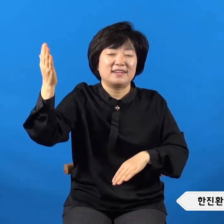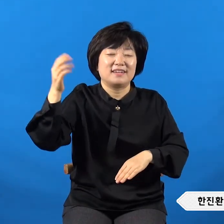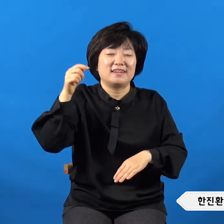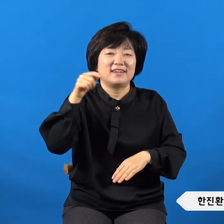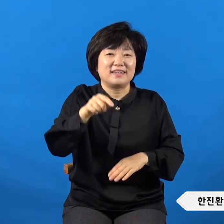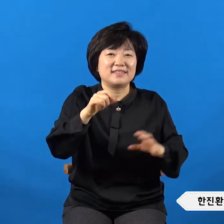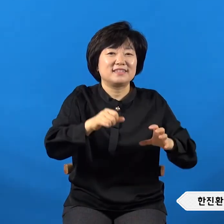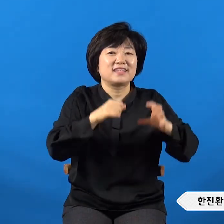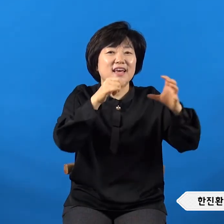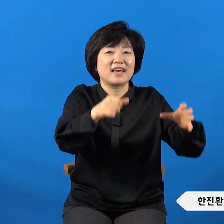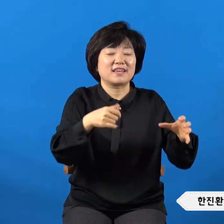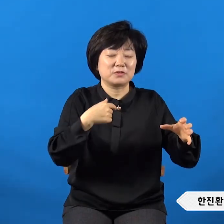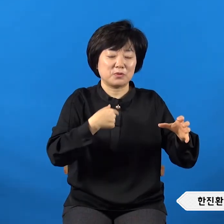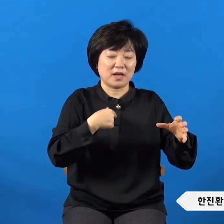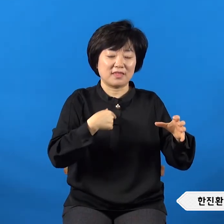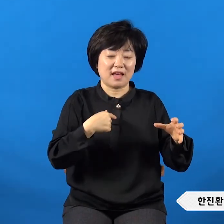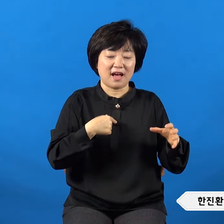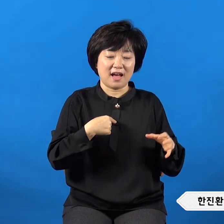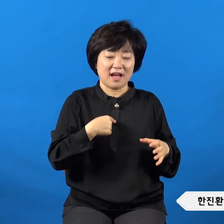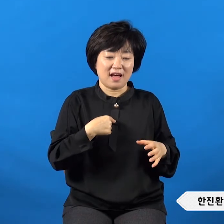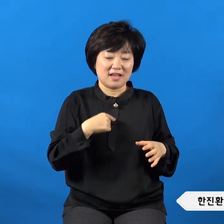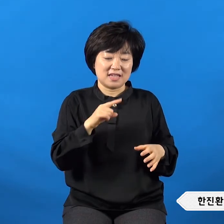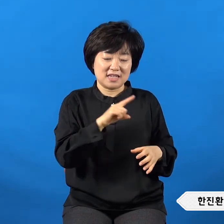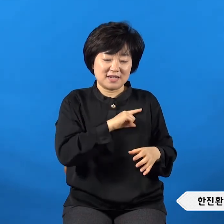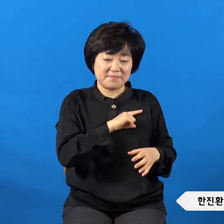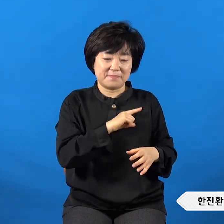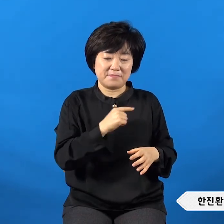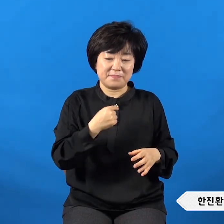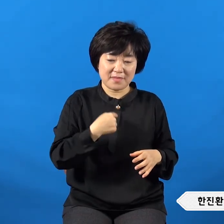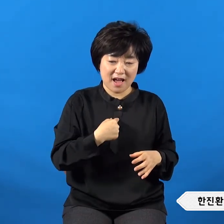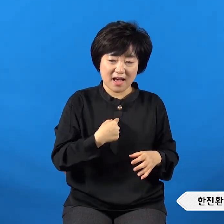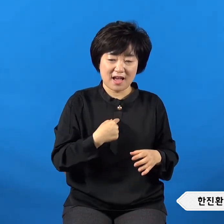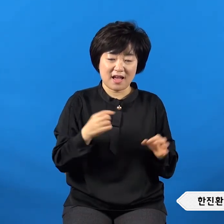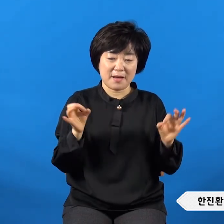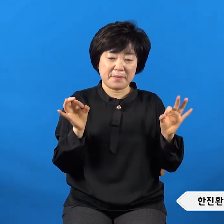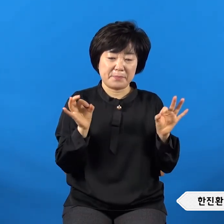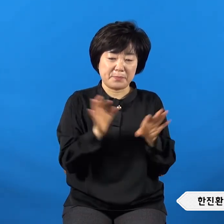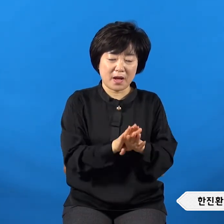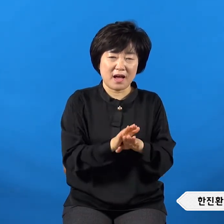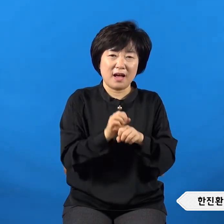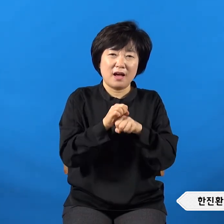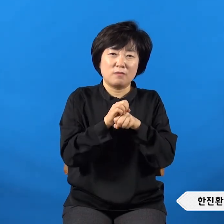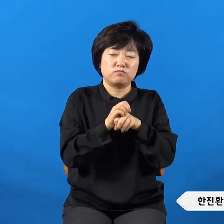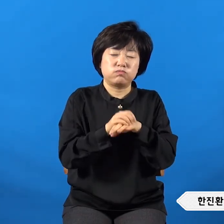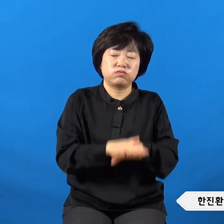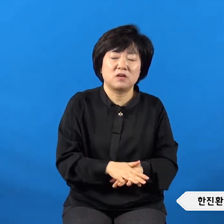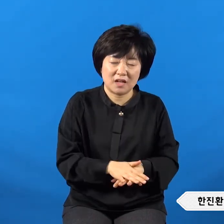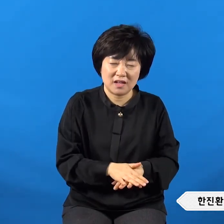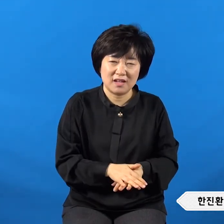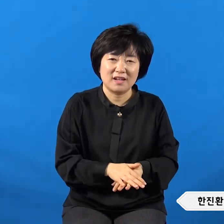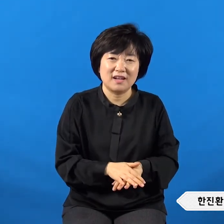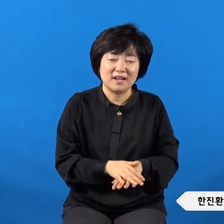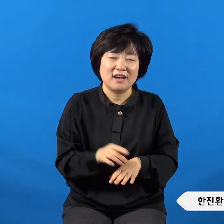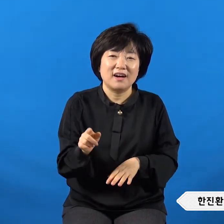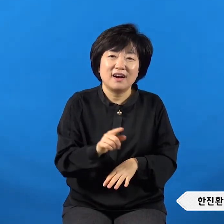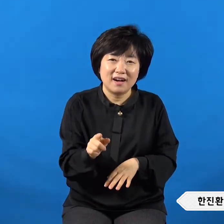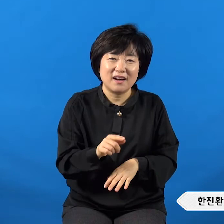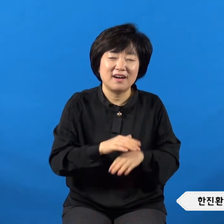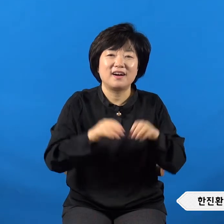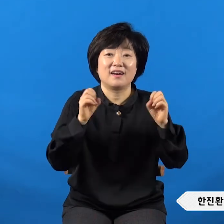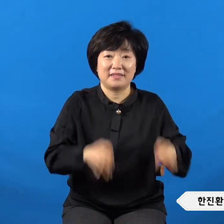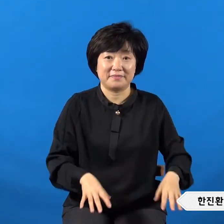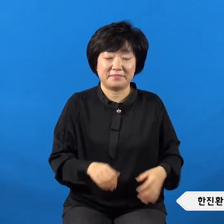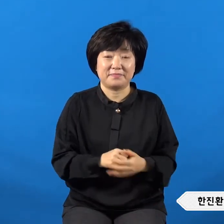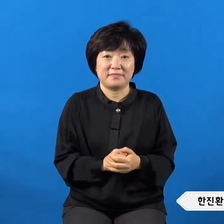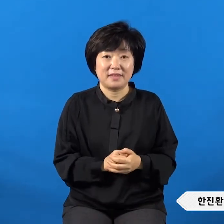생각하면 허무하다 못해서 정말 두렵기까지 합니다. 그래서 옛말에 개똥밭에 굴러도